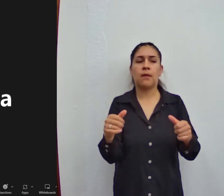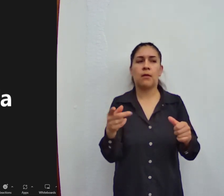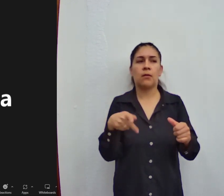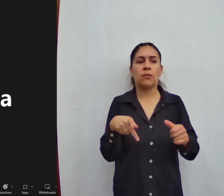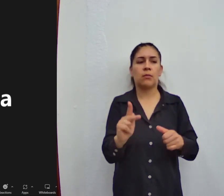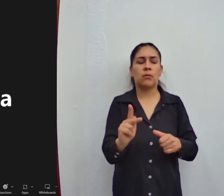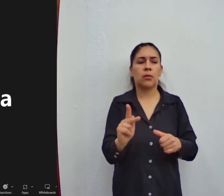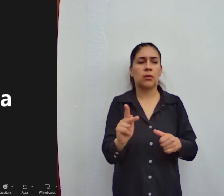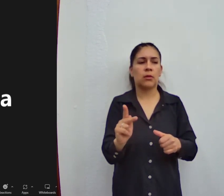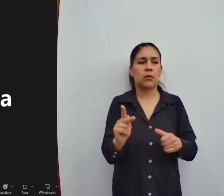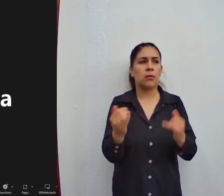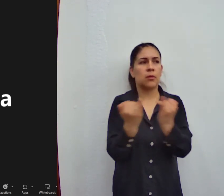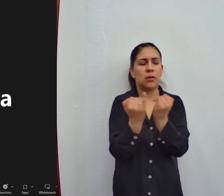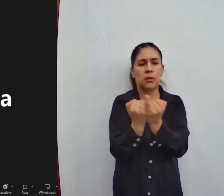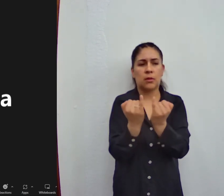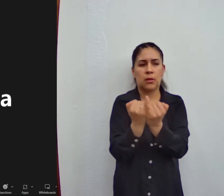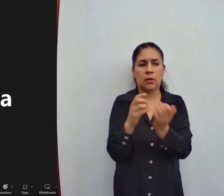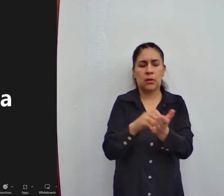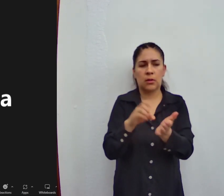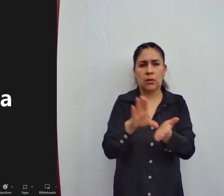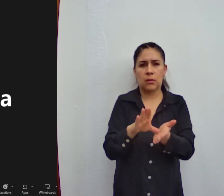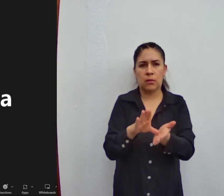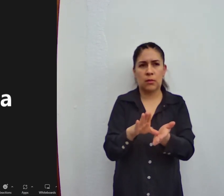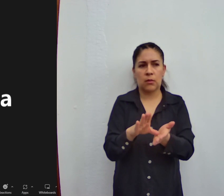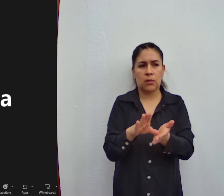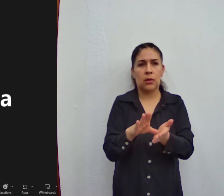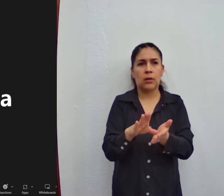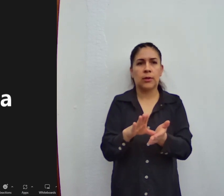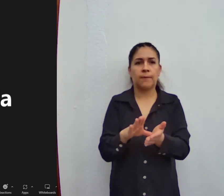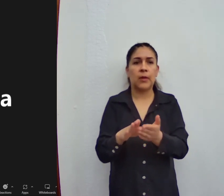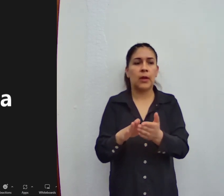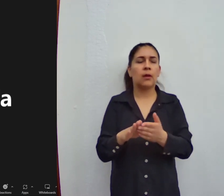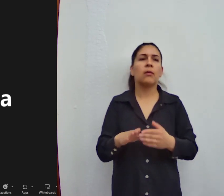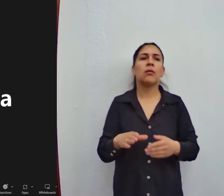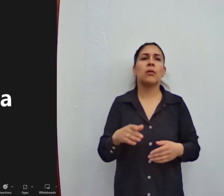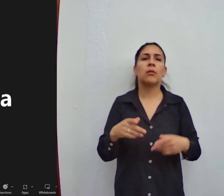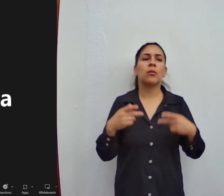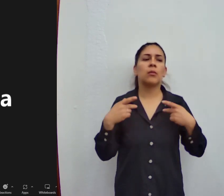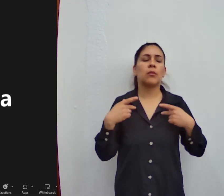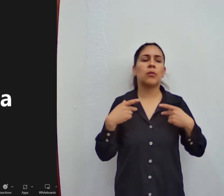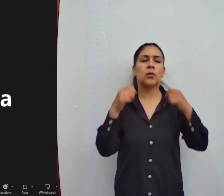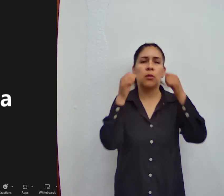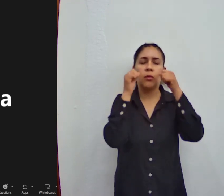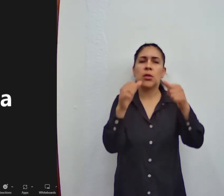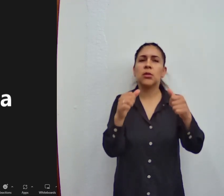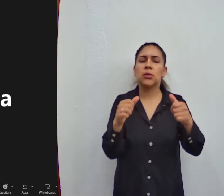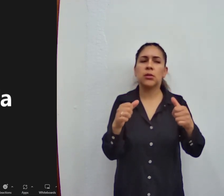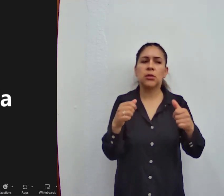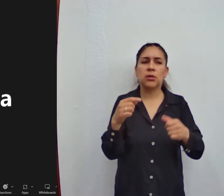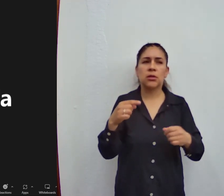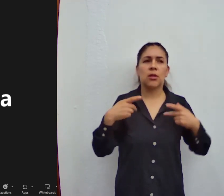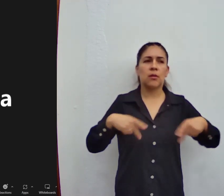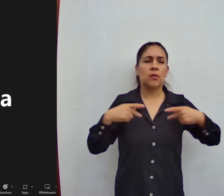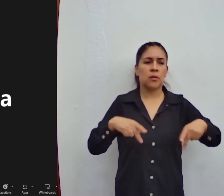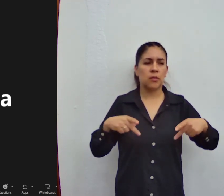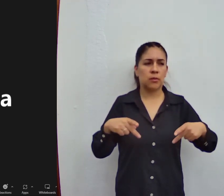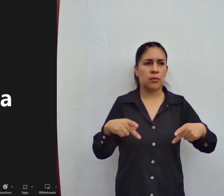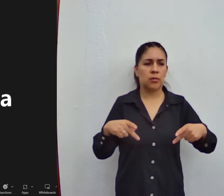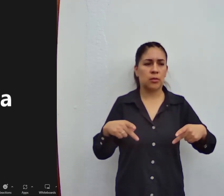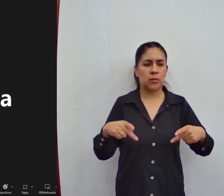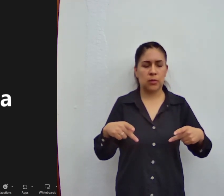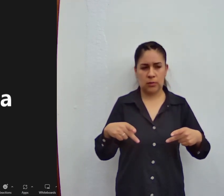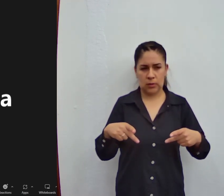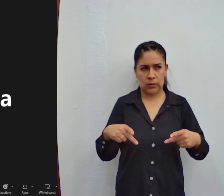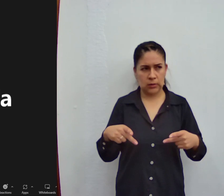con algunos aspectos de adultos mayores. También tiene que ver con una acción internacional en Viena en materia de envejecimiento. Es